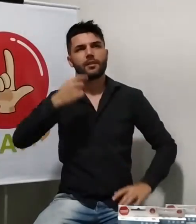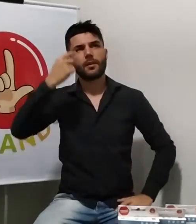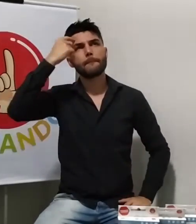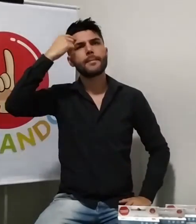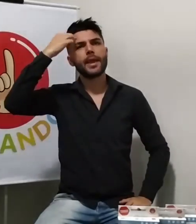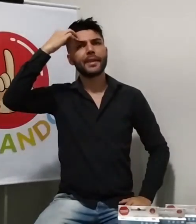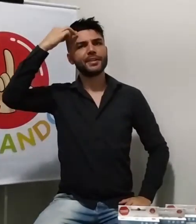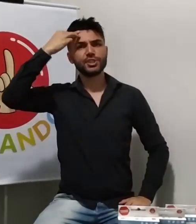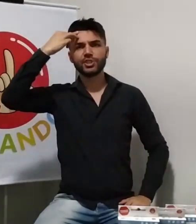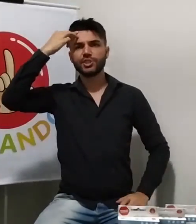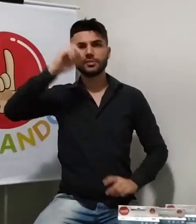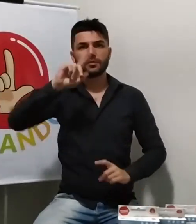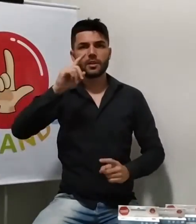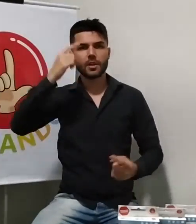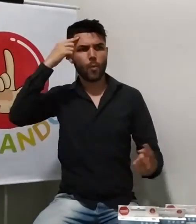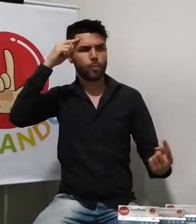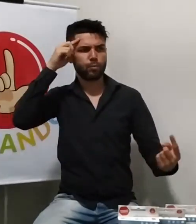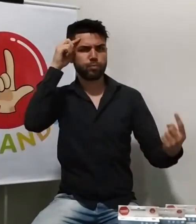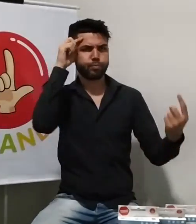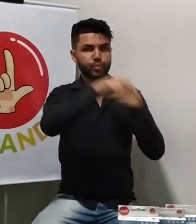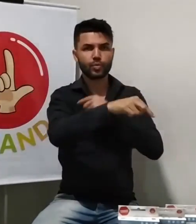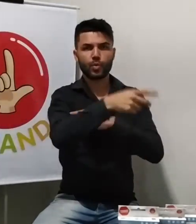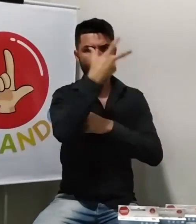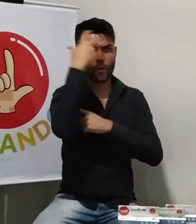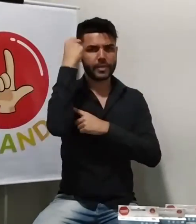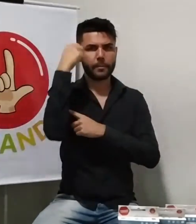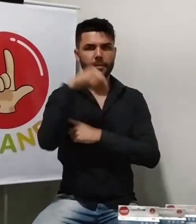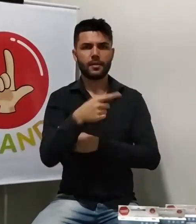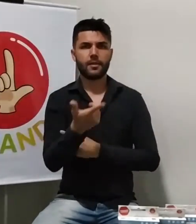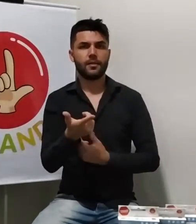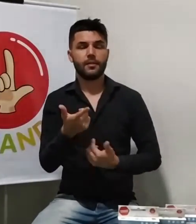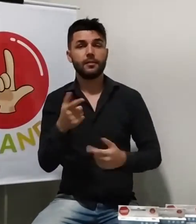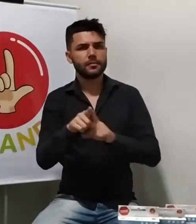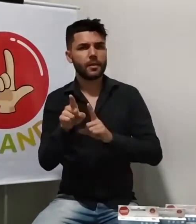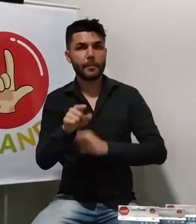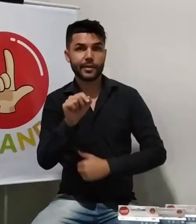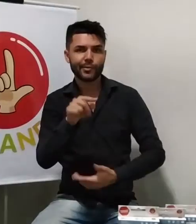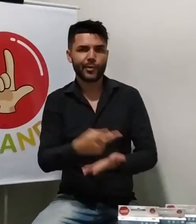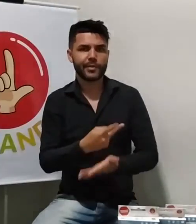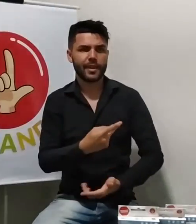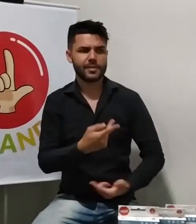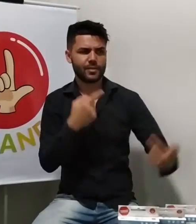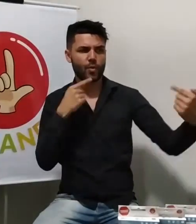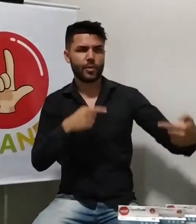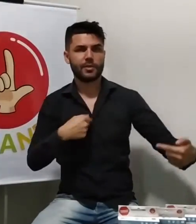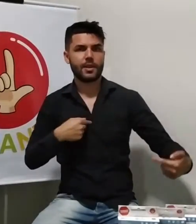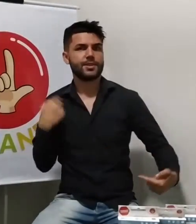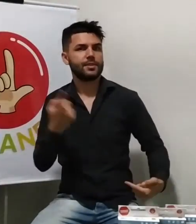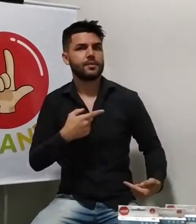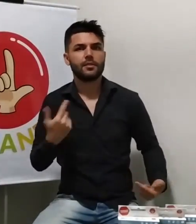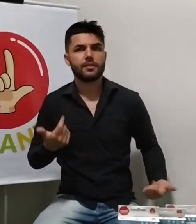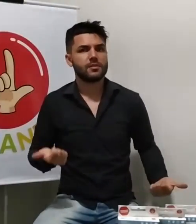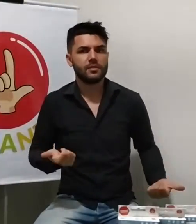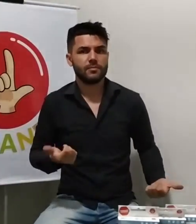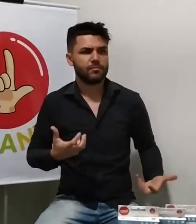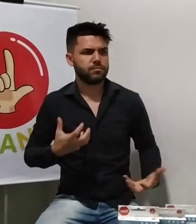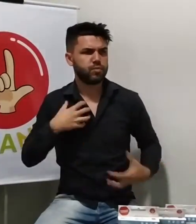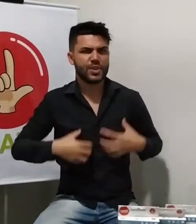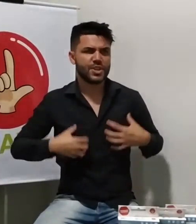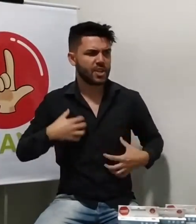essa realidade. Não se contaminar. Daqui a pouco a gente tá negativo, a gente tá revoltado. Não que a gente não tenha que estar indignado. Eu concordo que às vezes a gente precisa estar